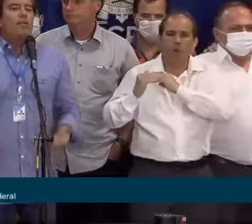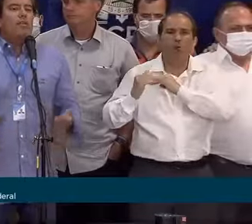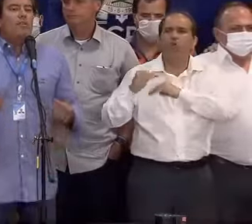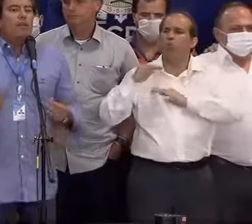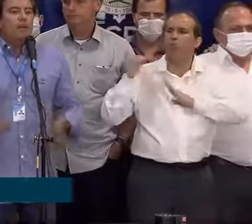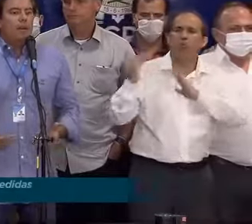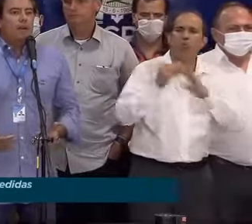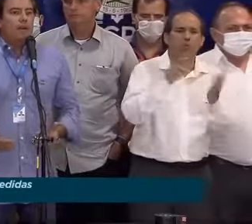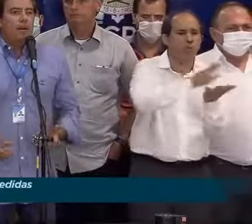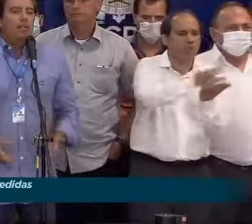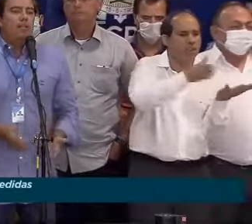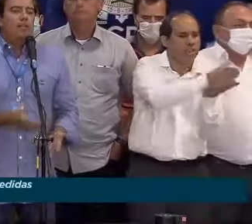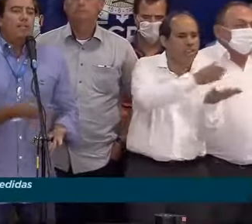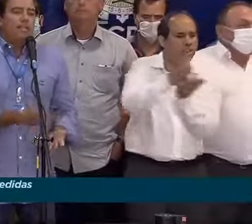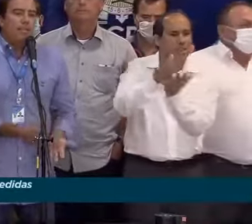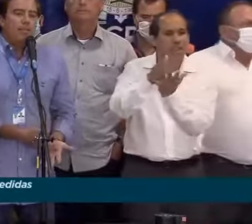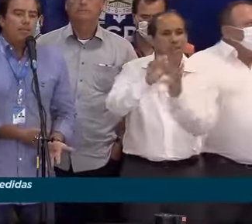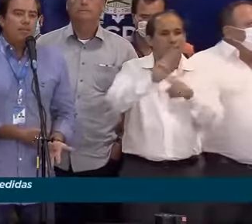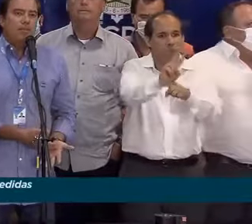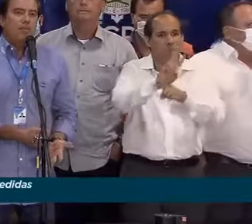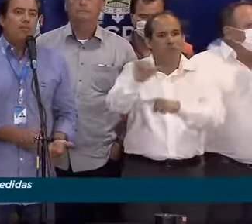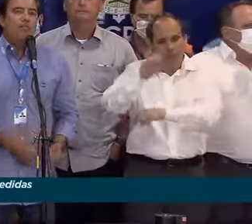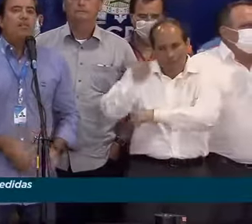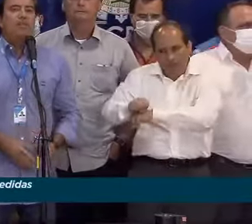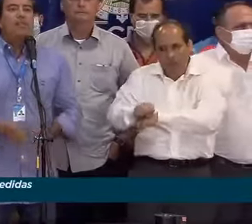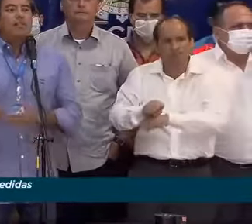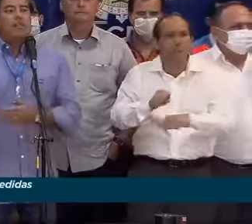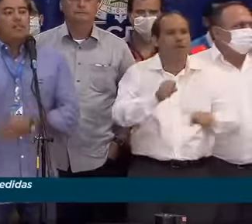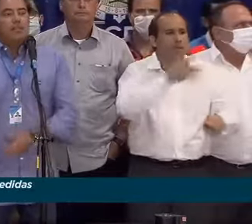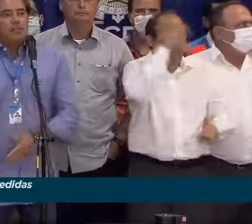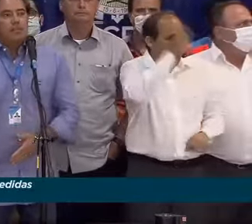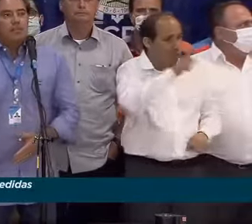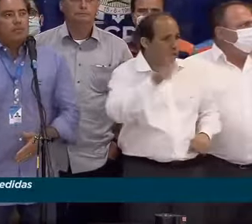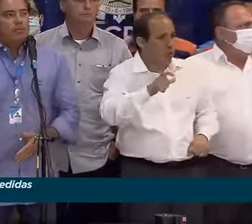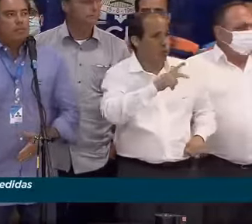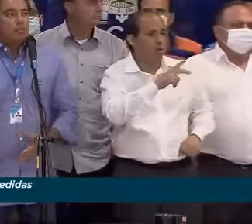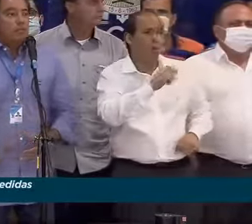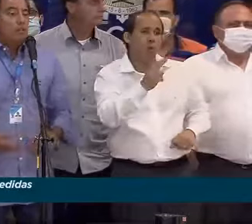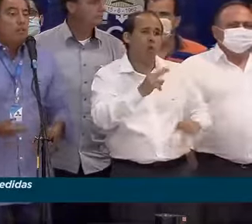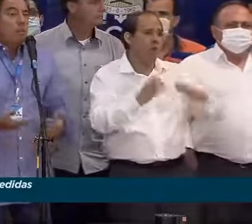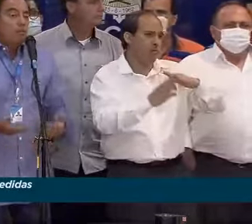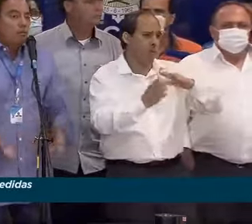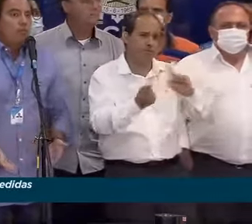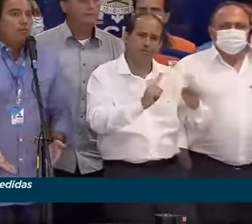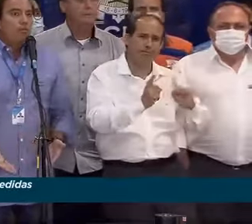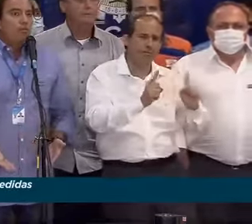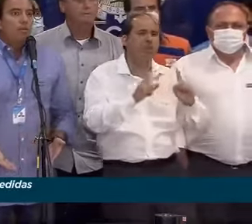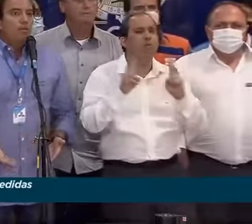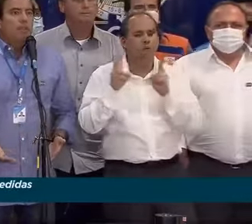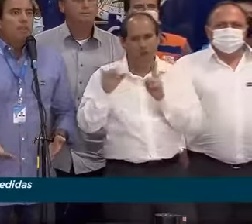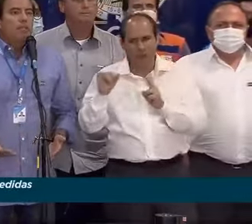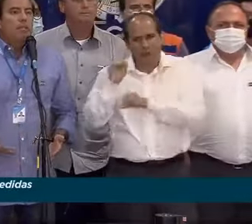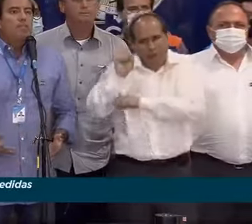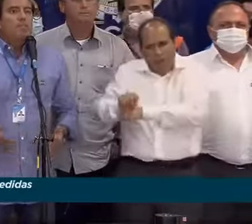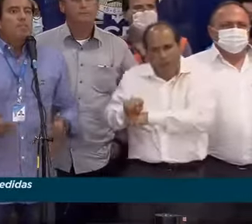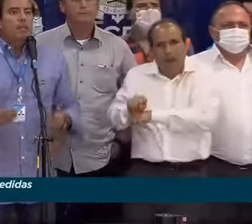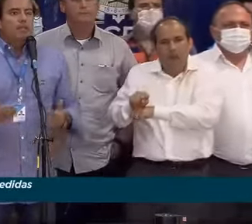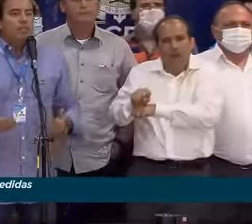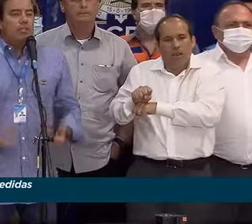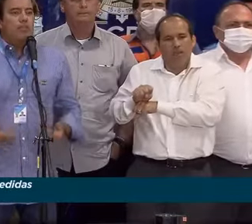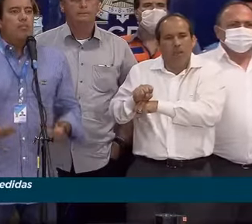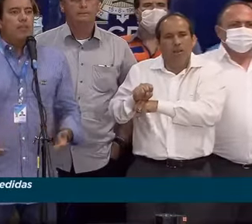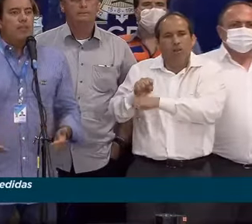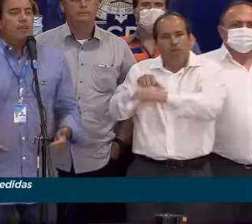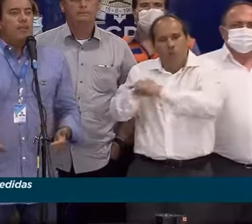crédito terão uma pausa, seja para pessoa física, seja para pessoa jurídica. E um ponto muito importante é